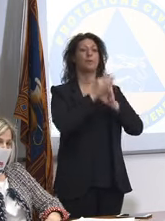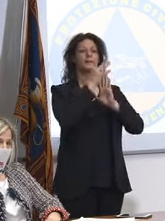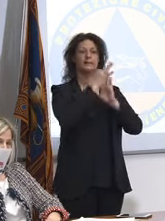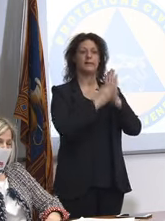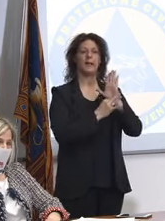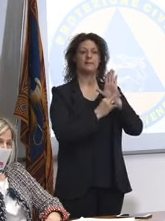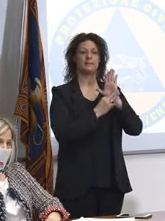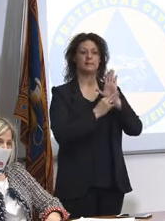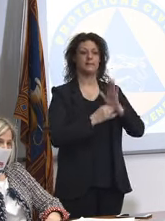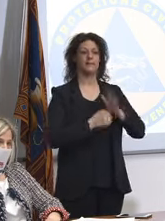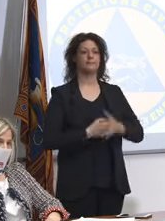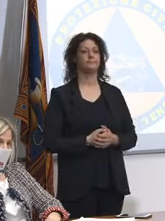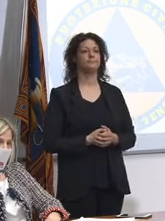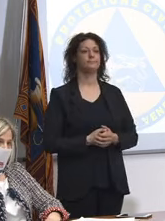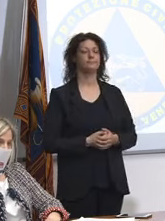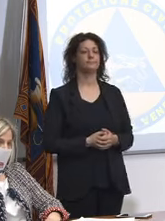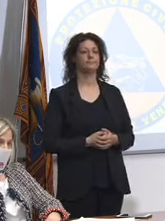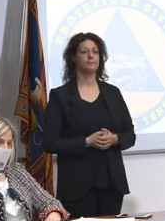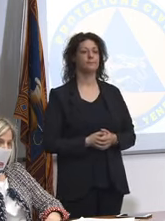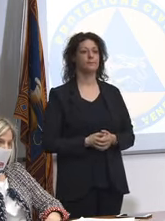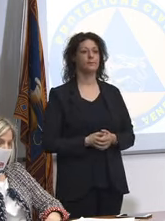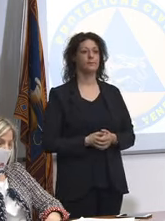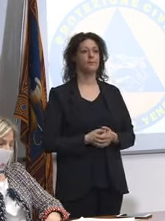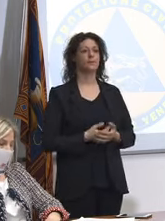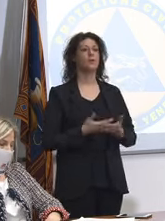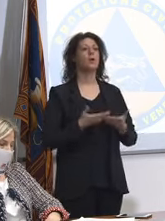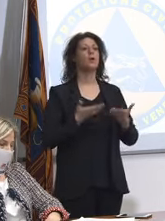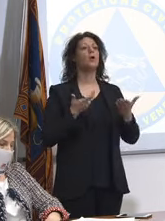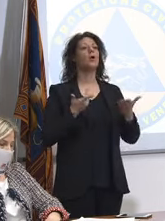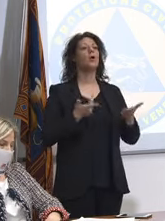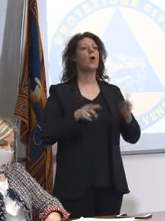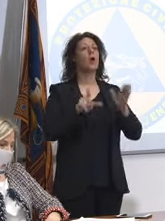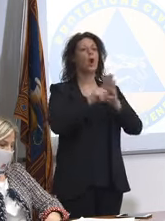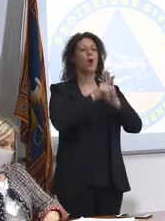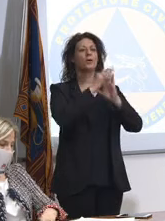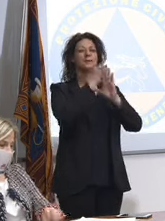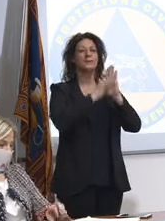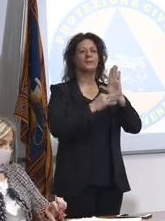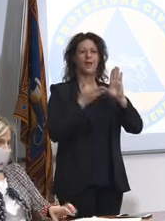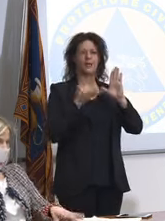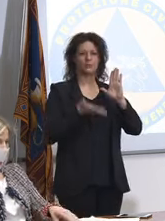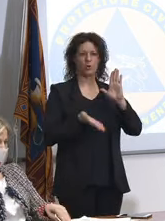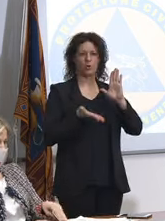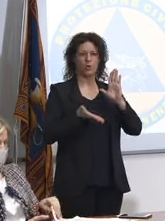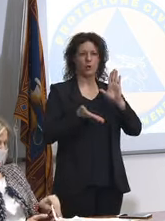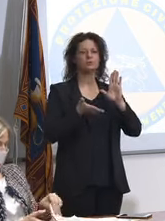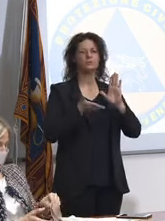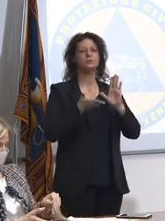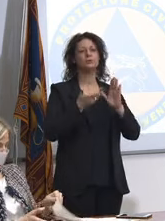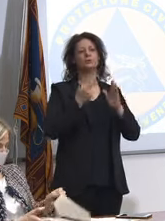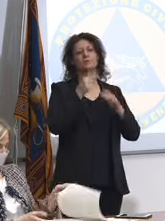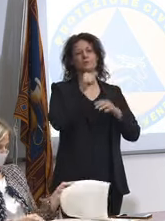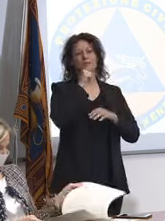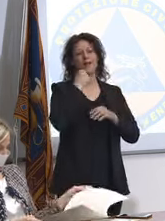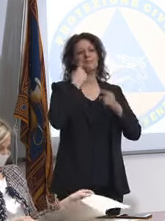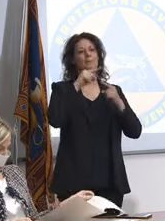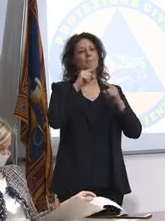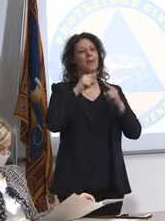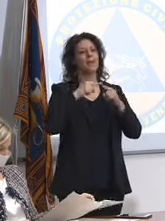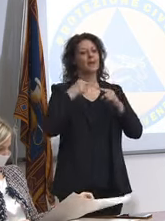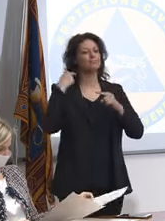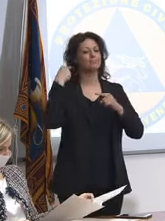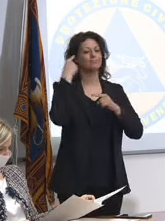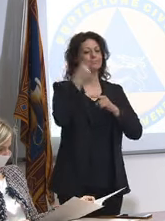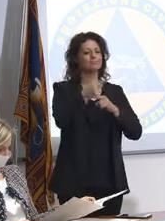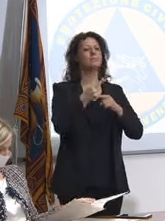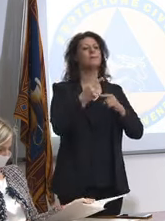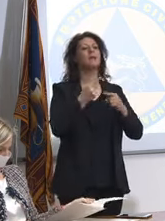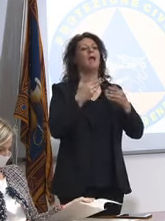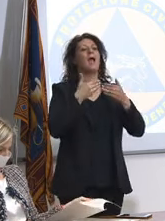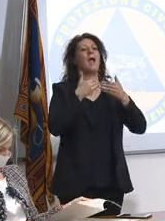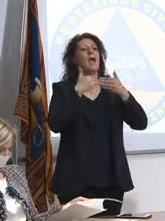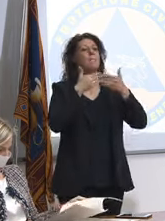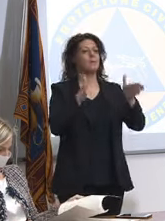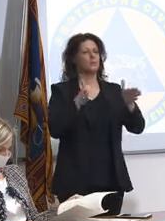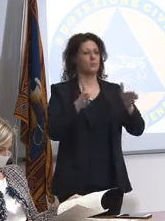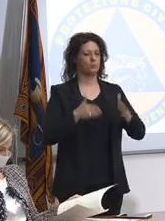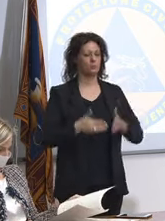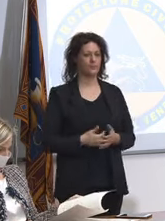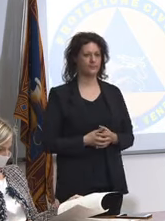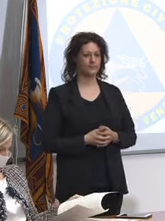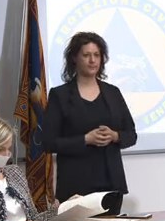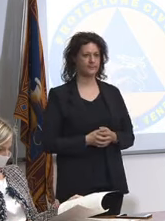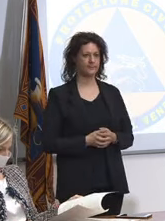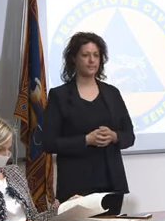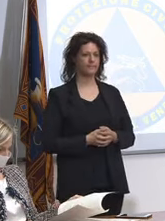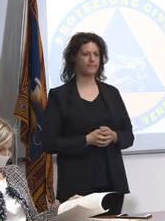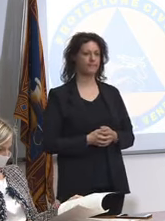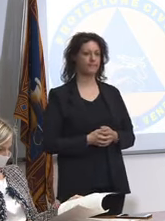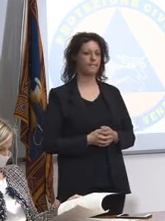questa è un'ordinanza, come si può dire, di riequilibrio, di ulteriore programmazione di apertura. E tutti